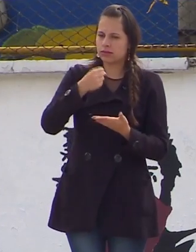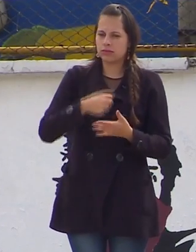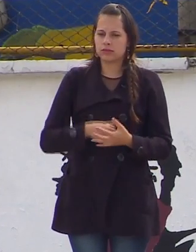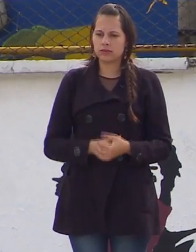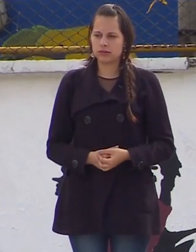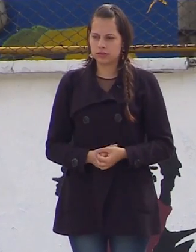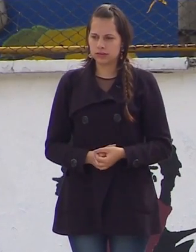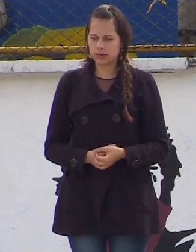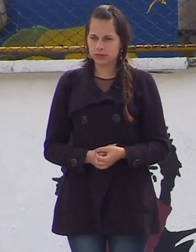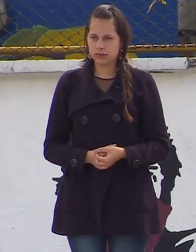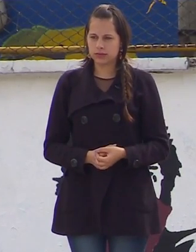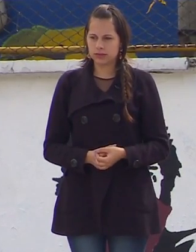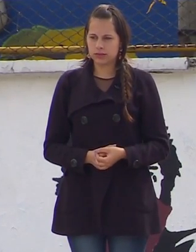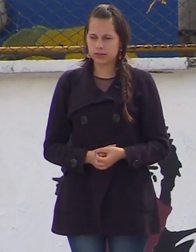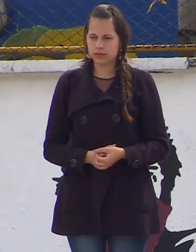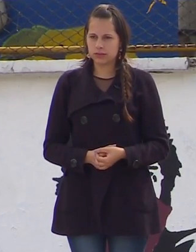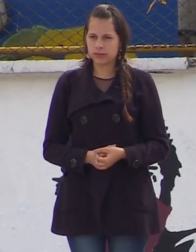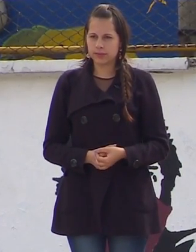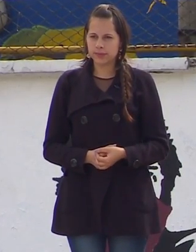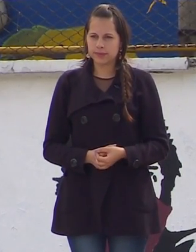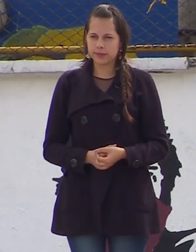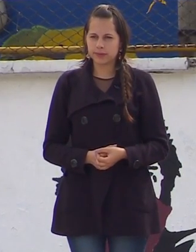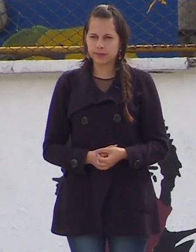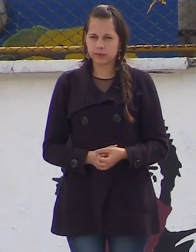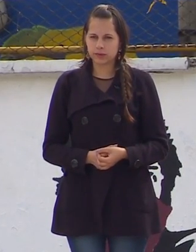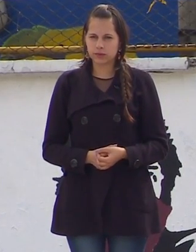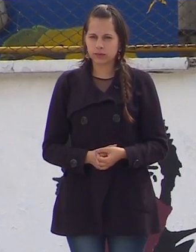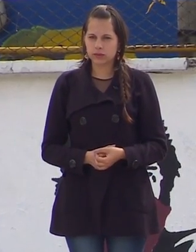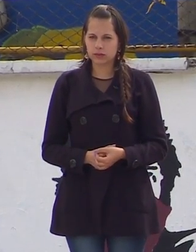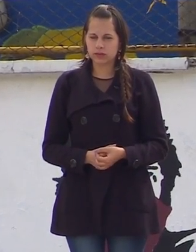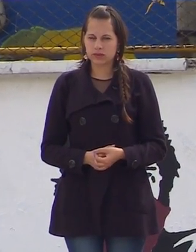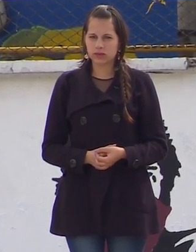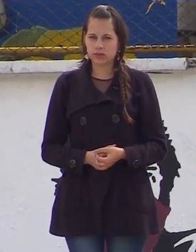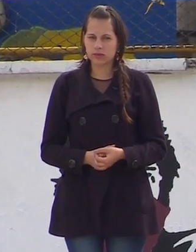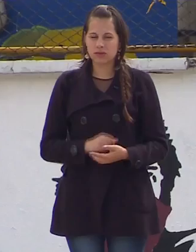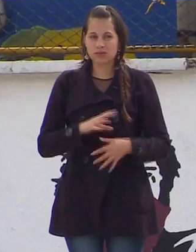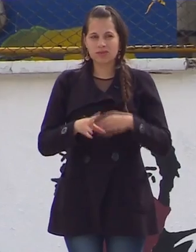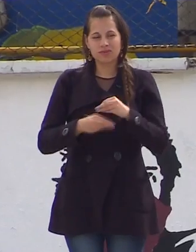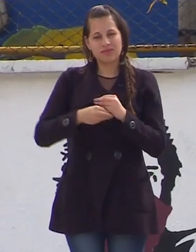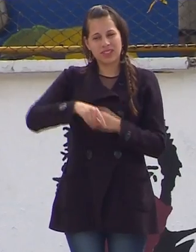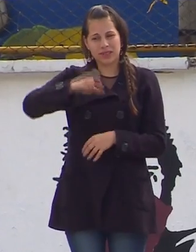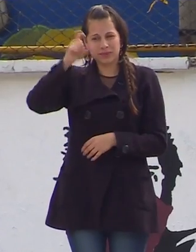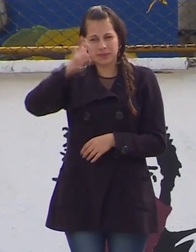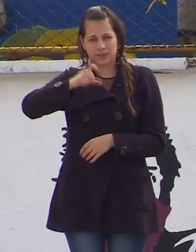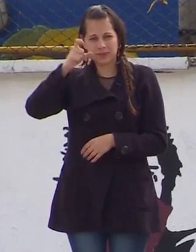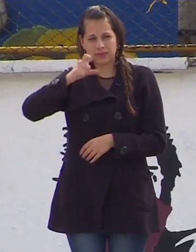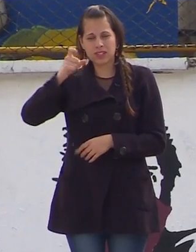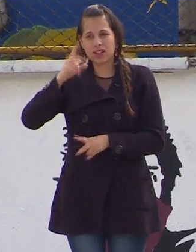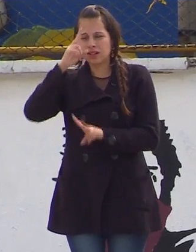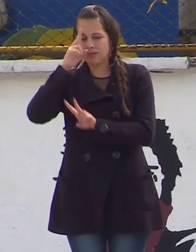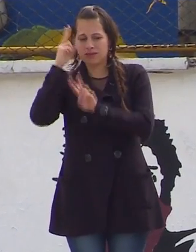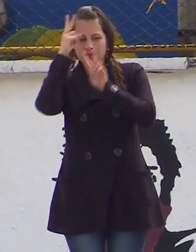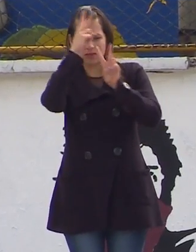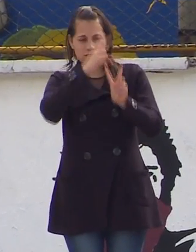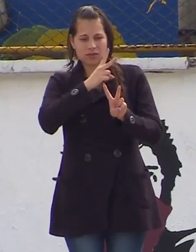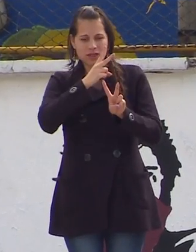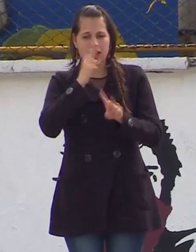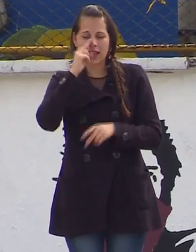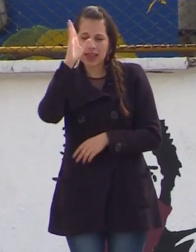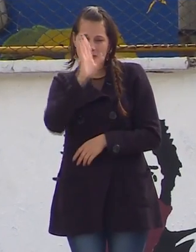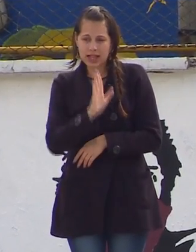pero sobre todo la necesitamos para ganar reconocimiento nacional e